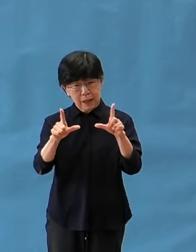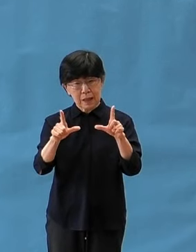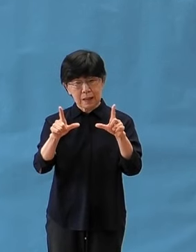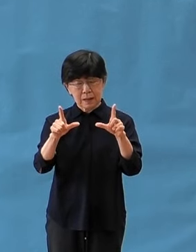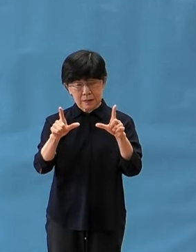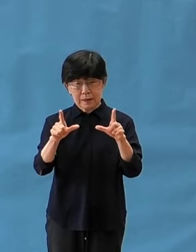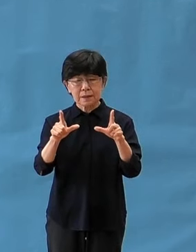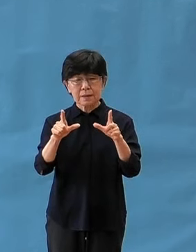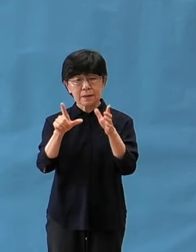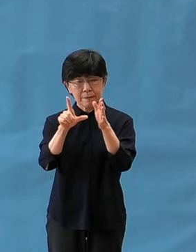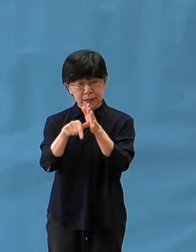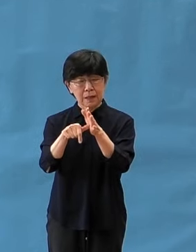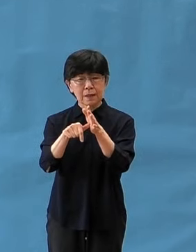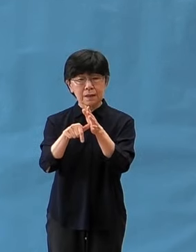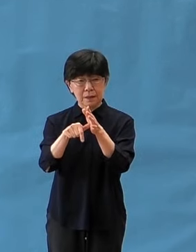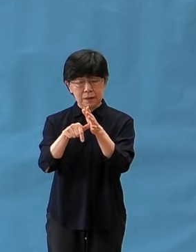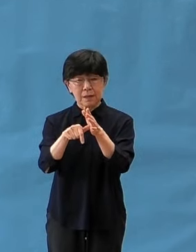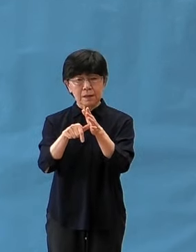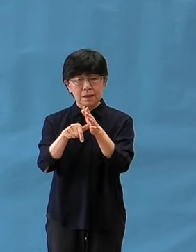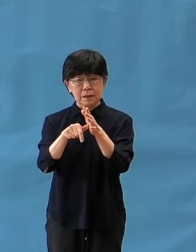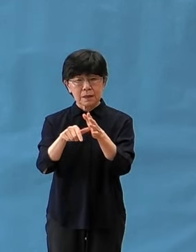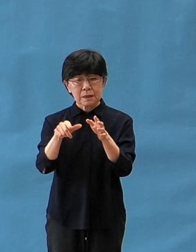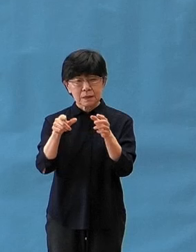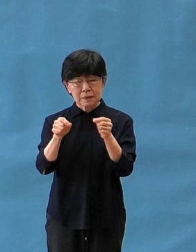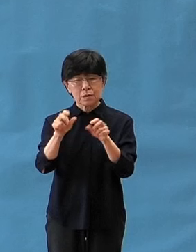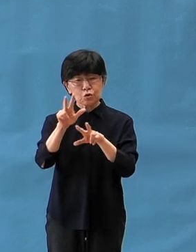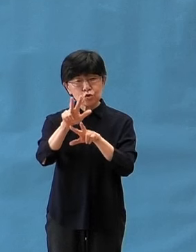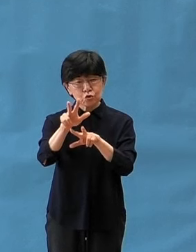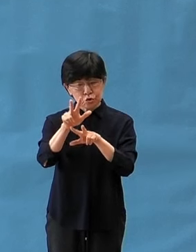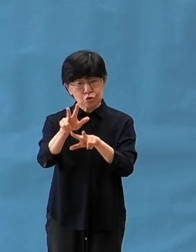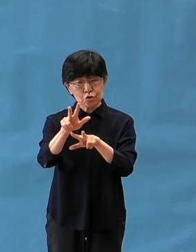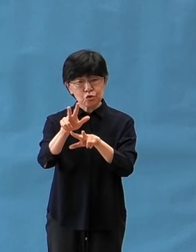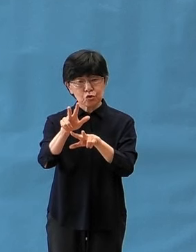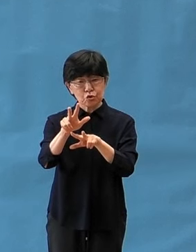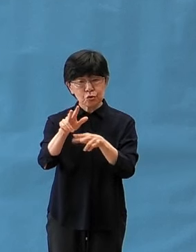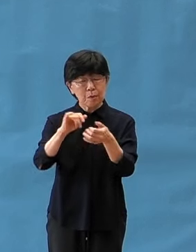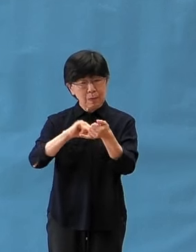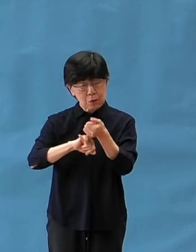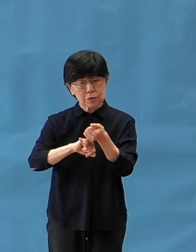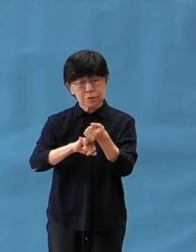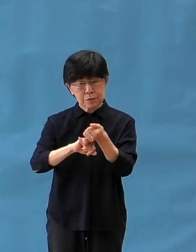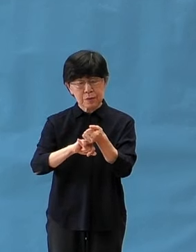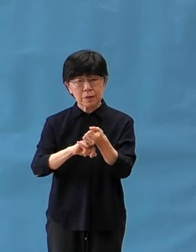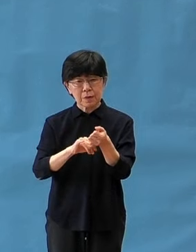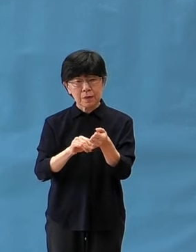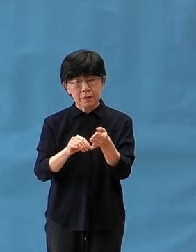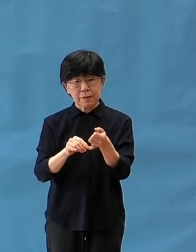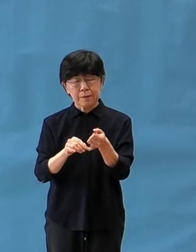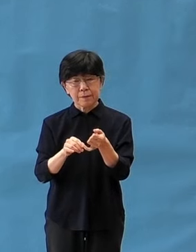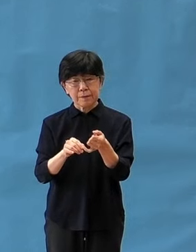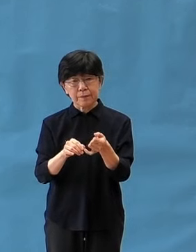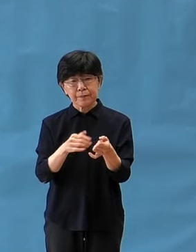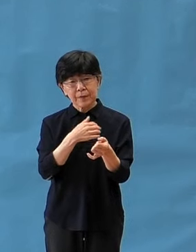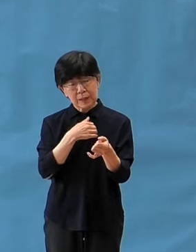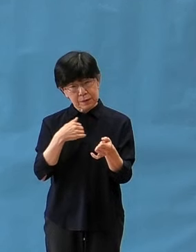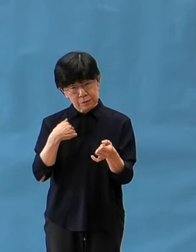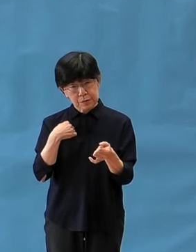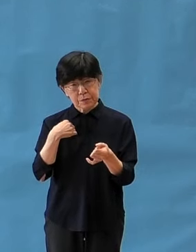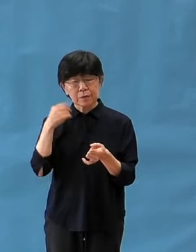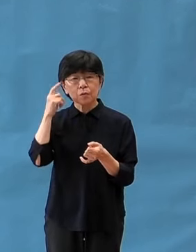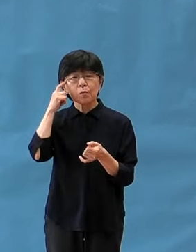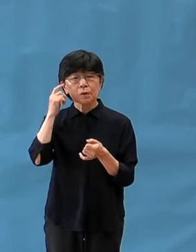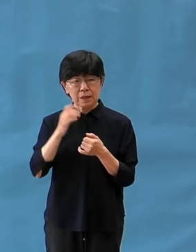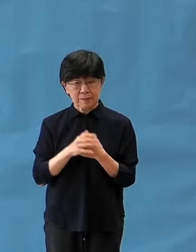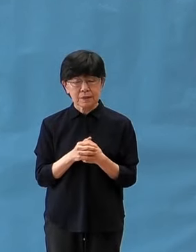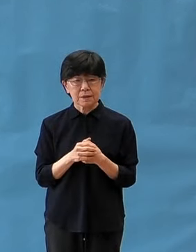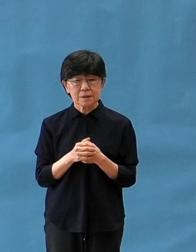った期間を超える利用をあの控えるといった形で、まあ、あの改善が見込めるものというふうに思っ